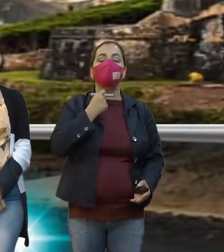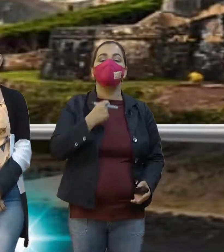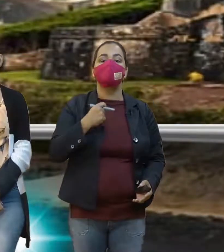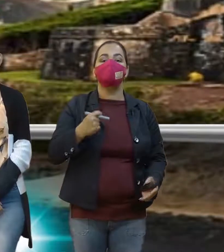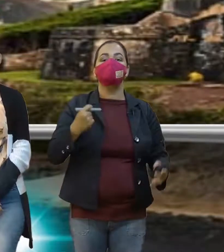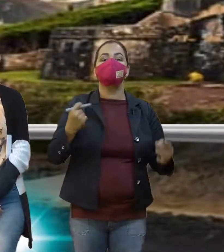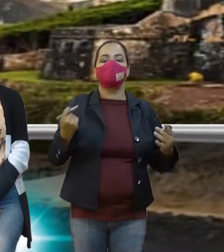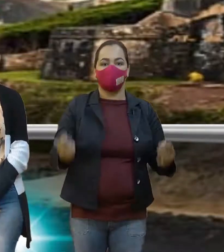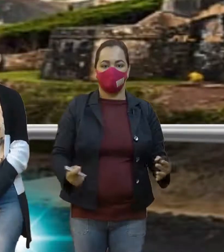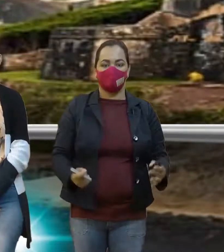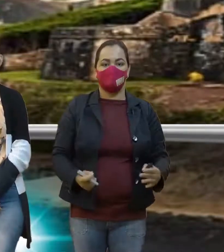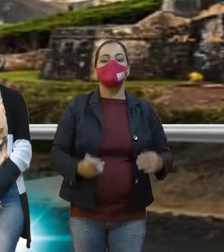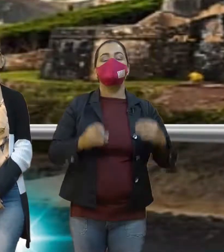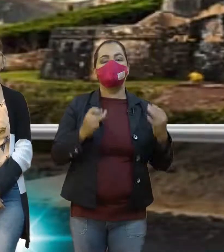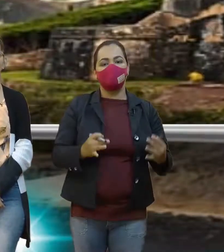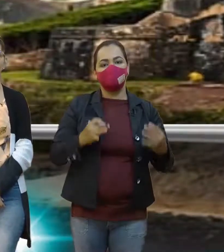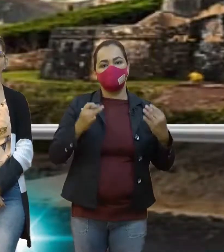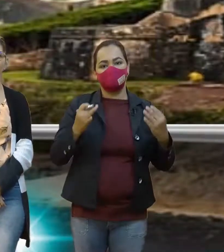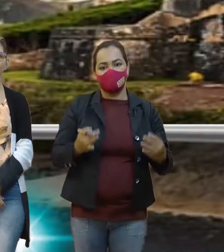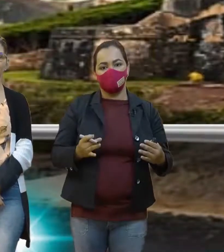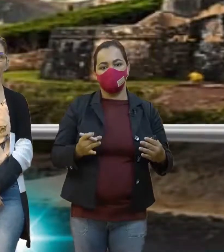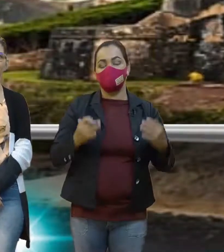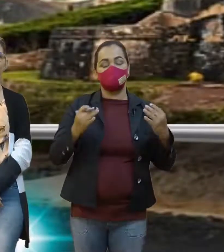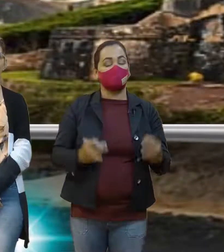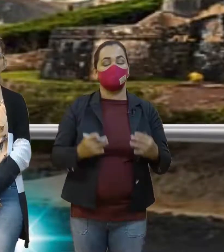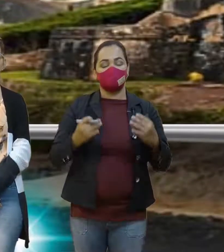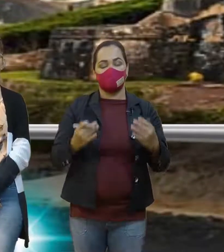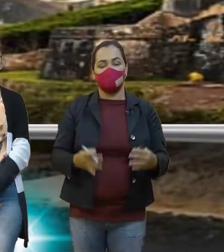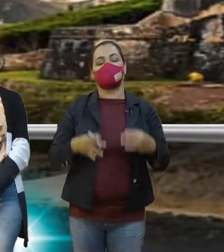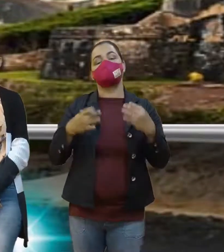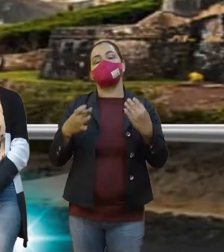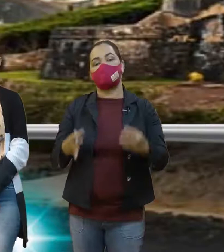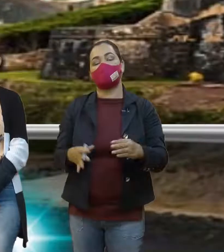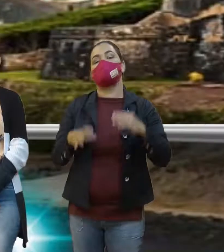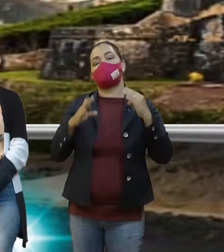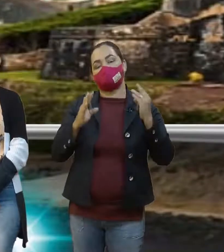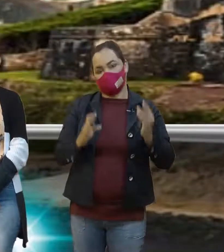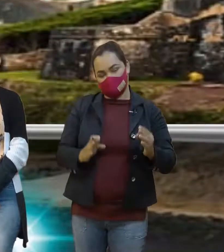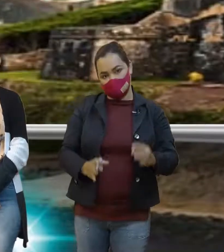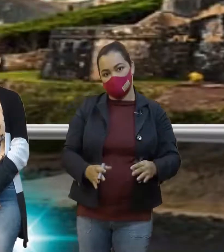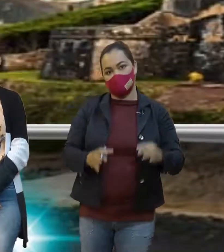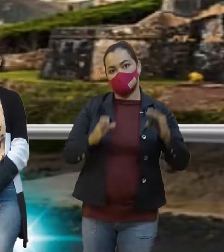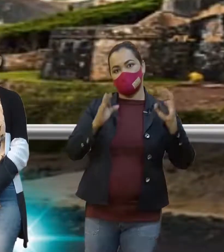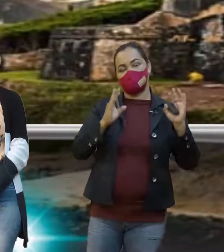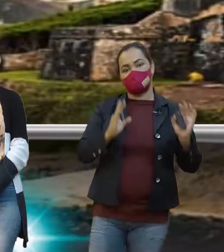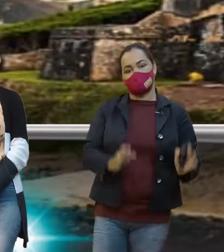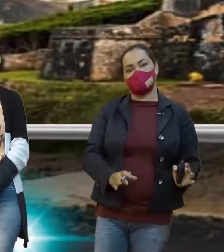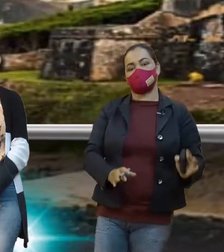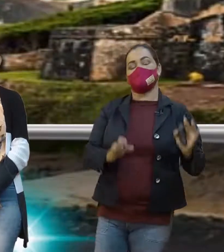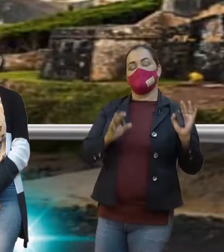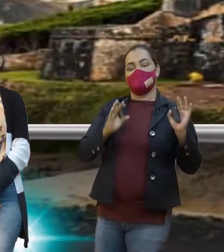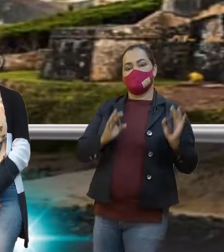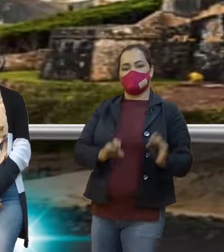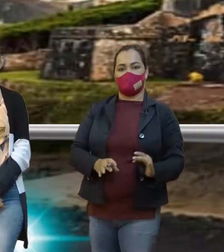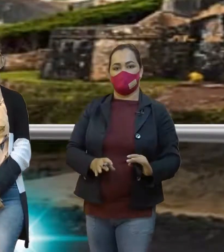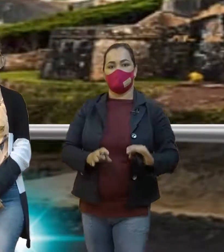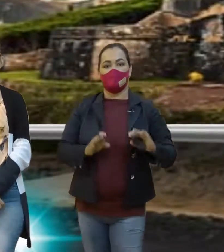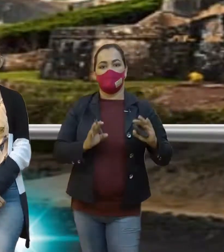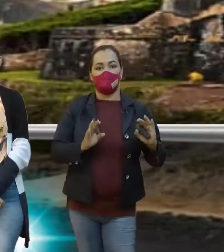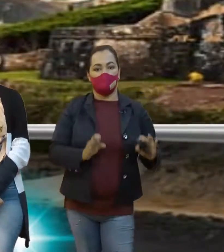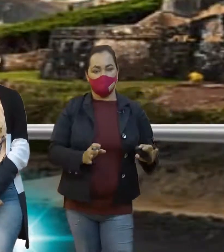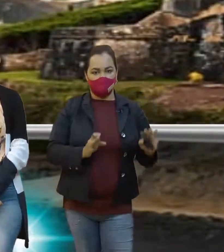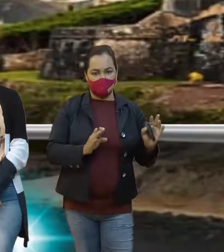à conclusão de que se Costa Rica será o 52º